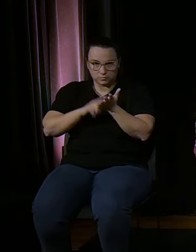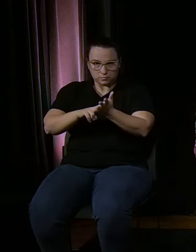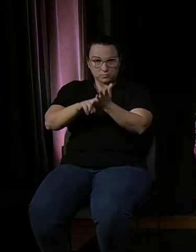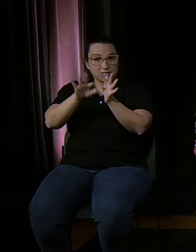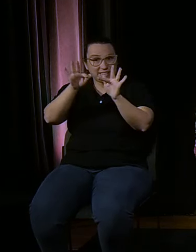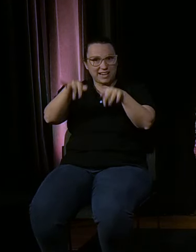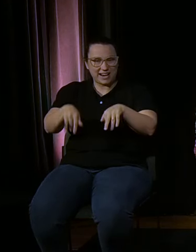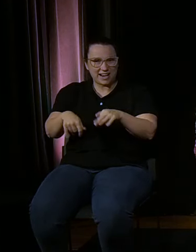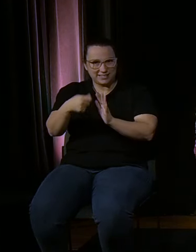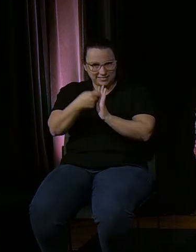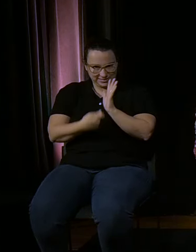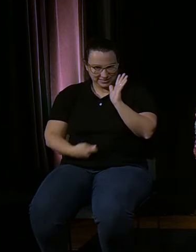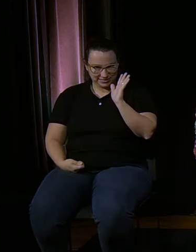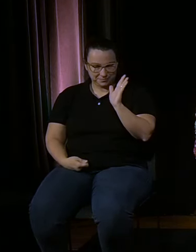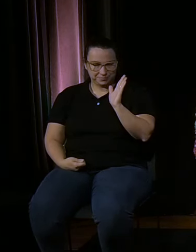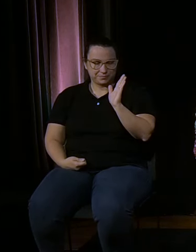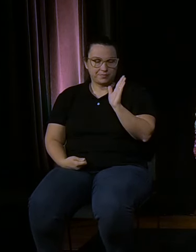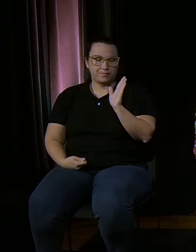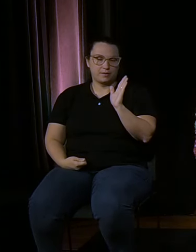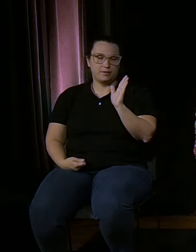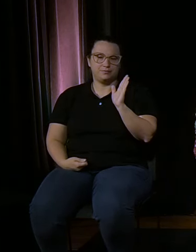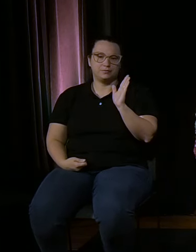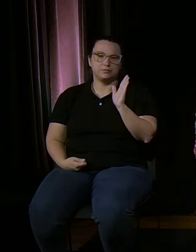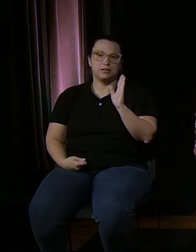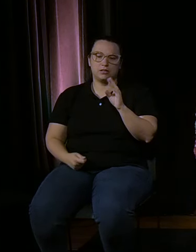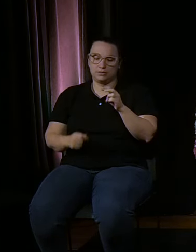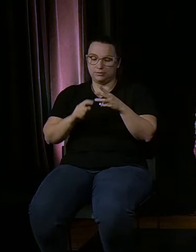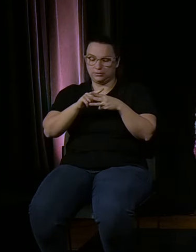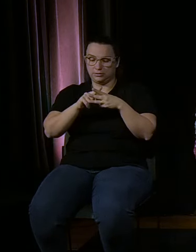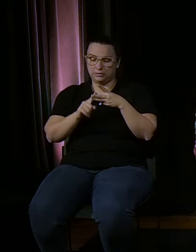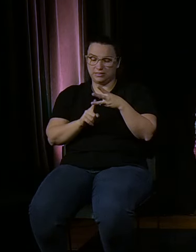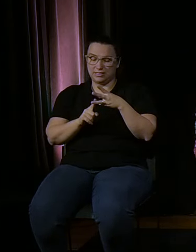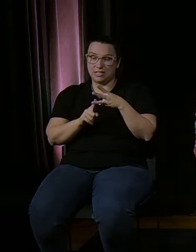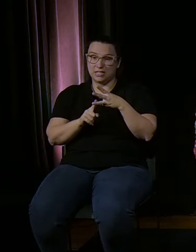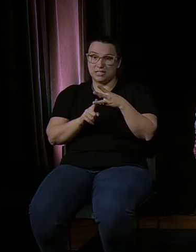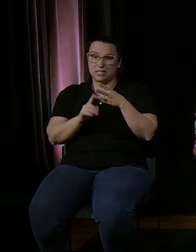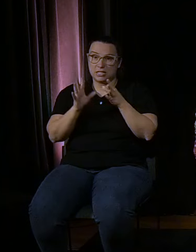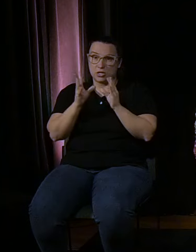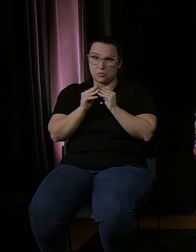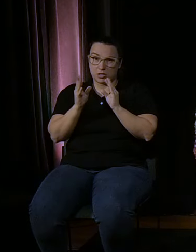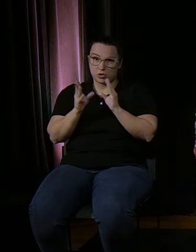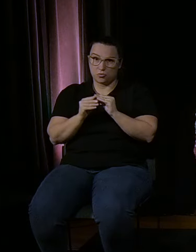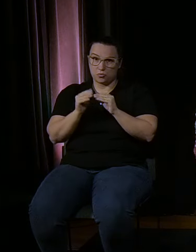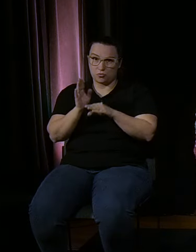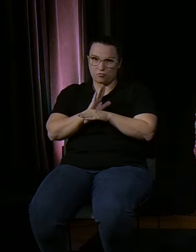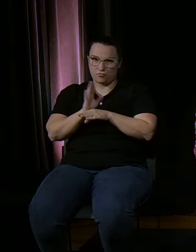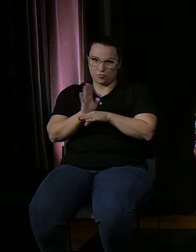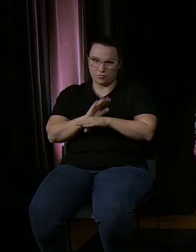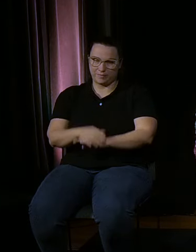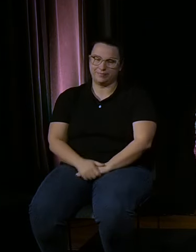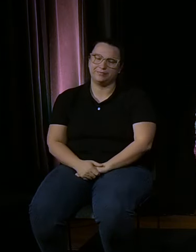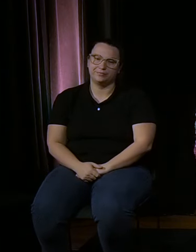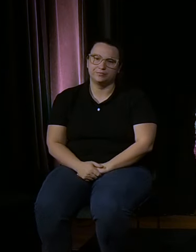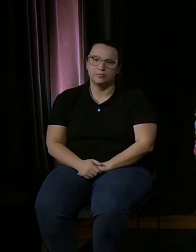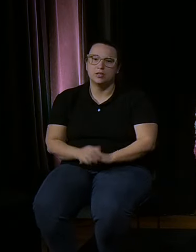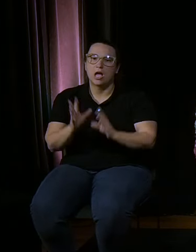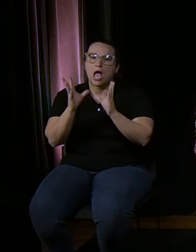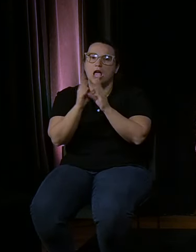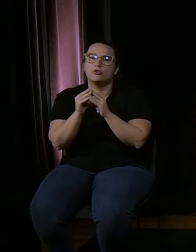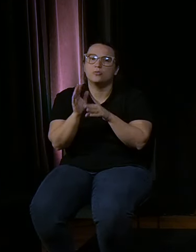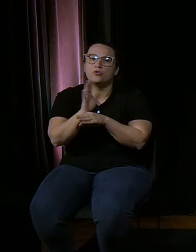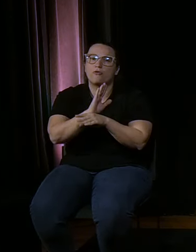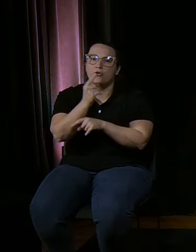Campos escreve. E ele faz 3 momentos que é resumos do filme. Resumo do filme